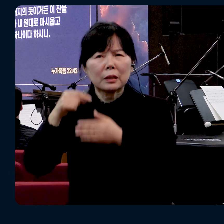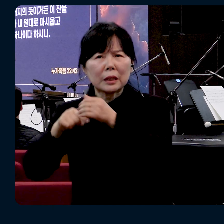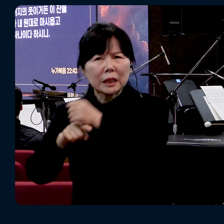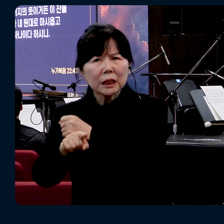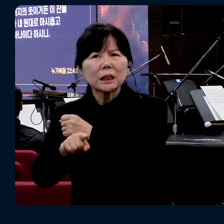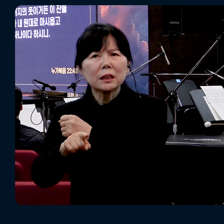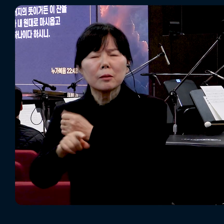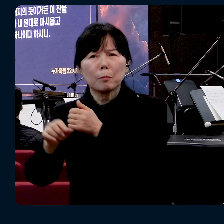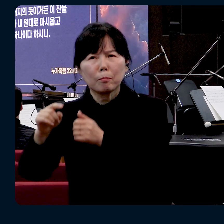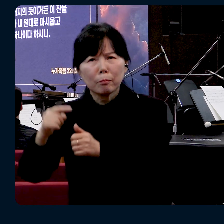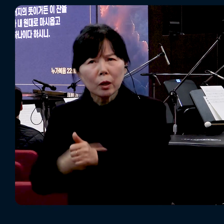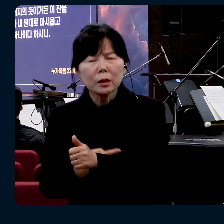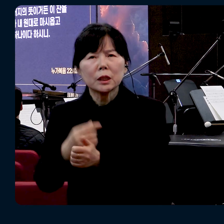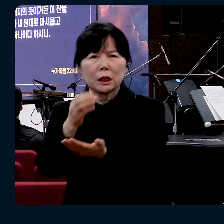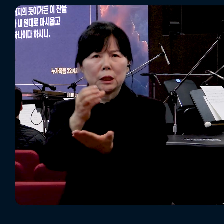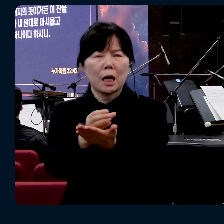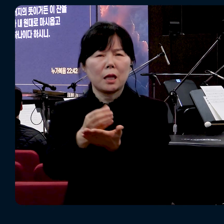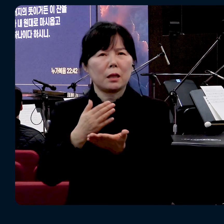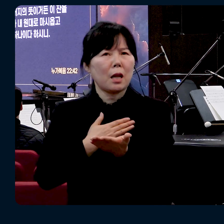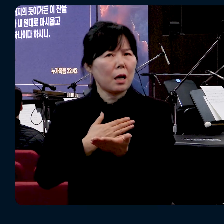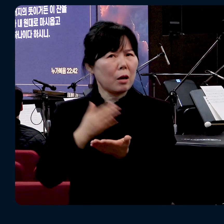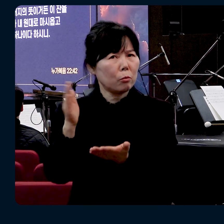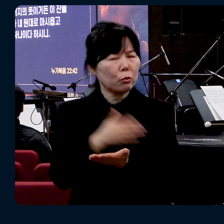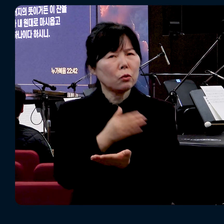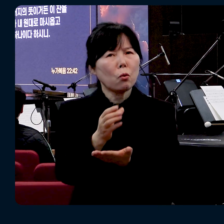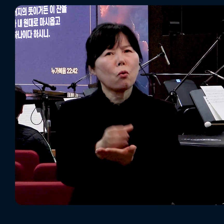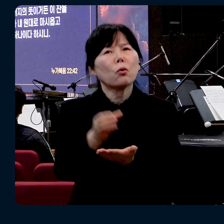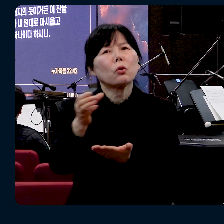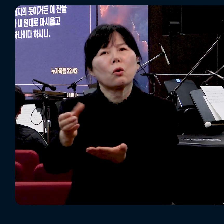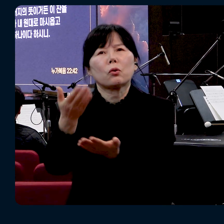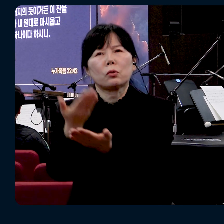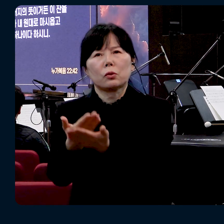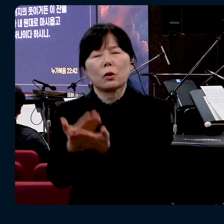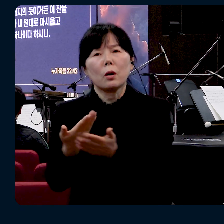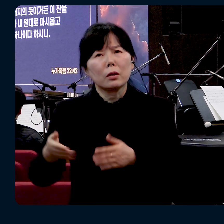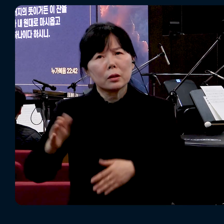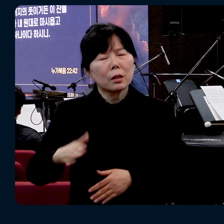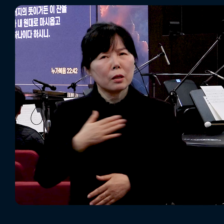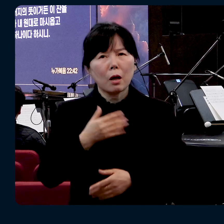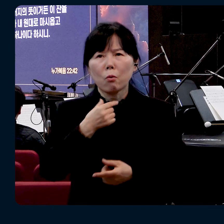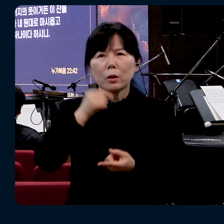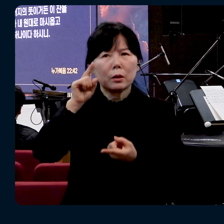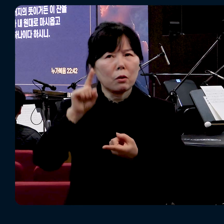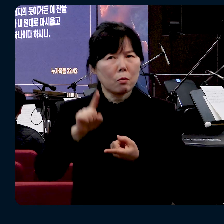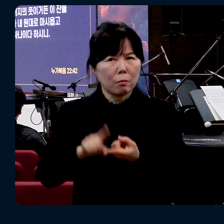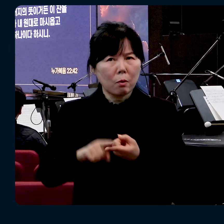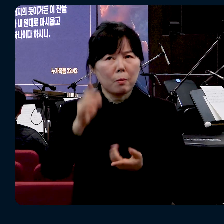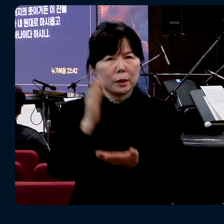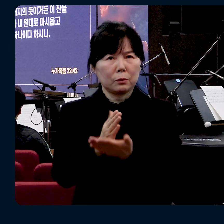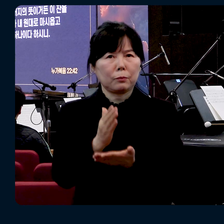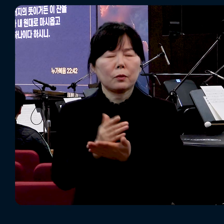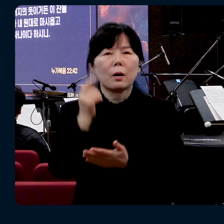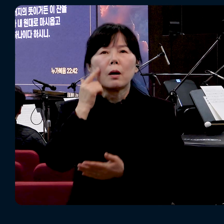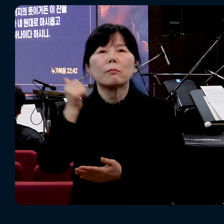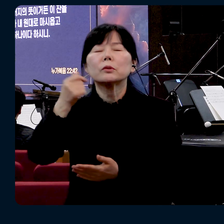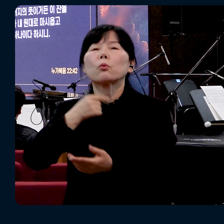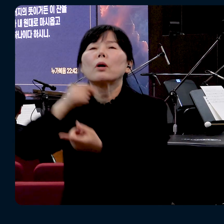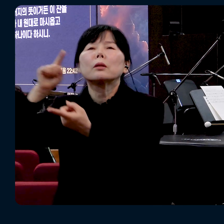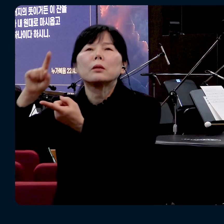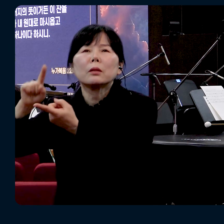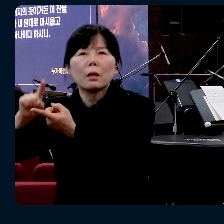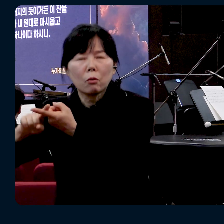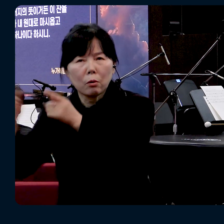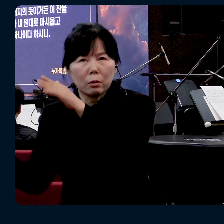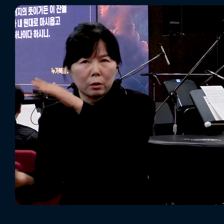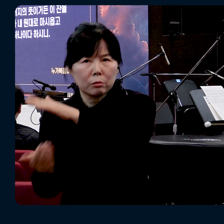아버지여 만일 아버지의 뜻이거든 이 잔을 내게서 옮기시옵소서. 그러나 내 원대로 마시옵고 아버지의